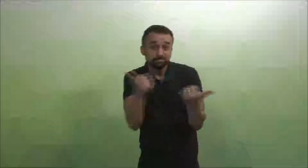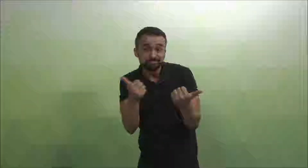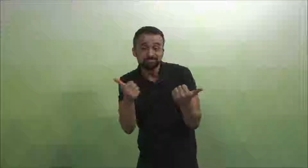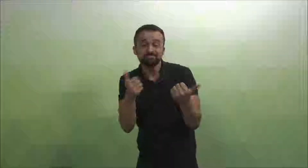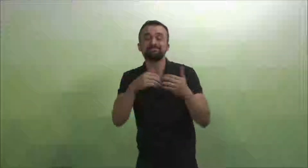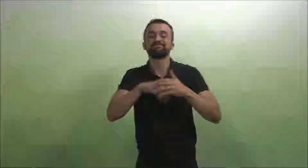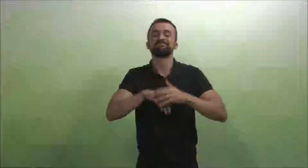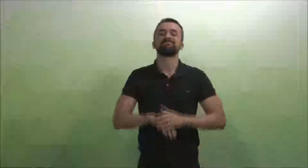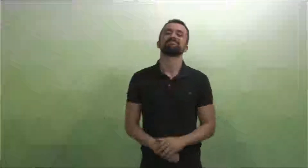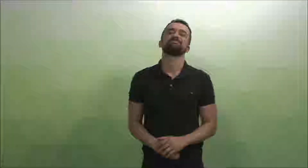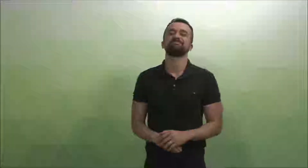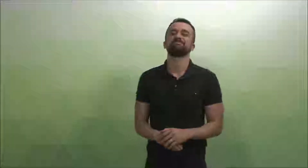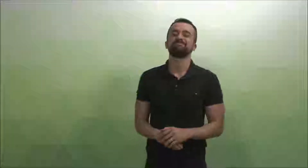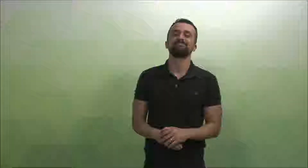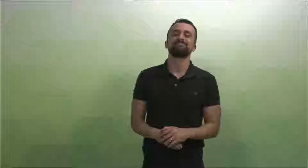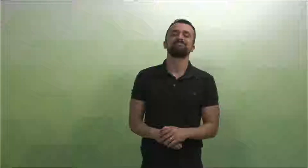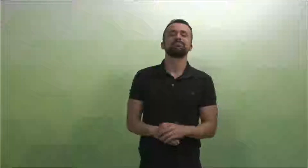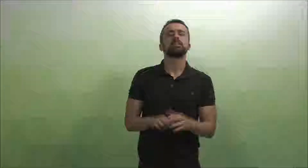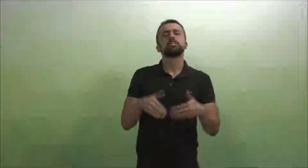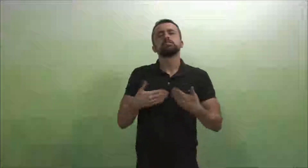Olá pessoal, tudo bem com vocês?